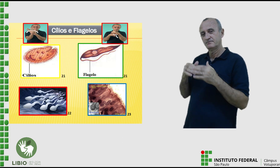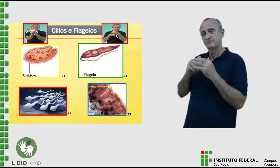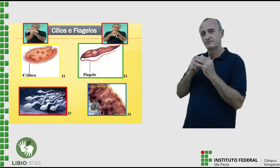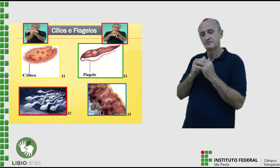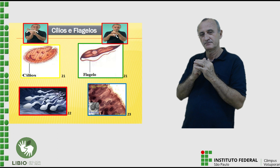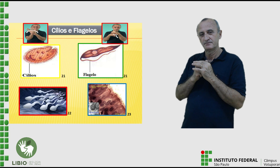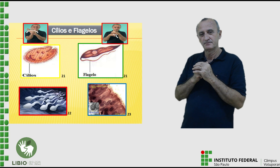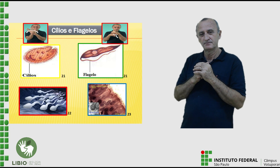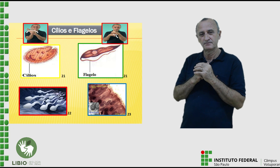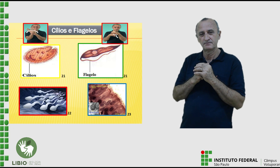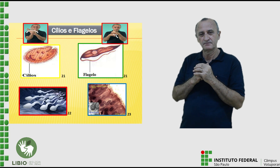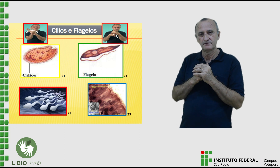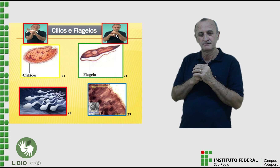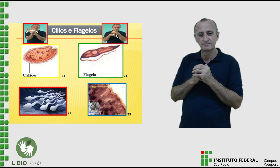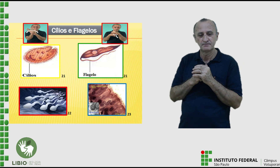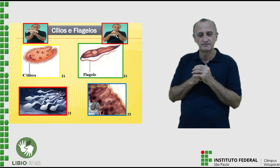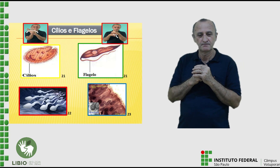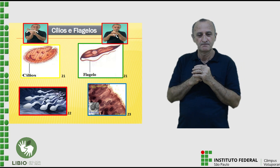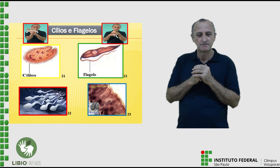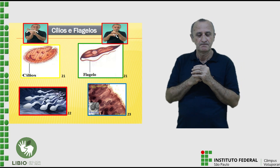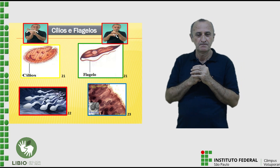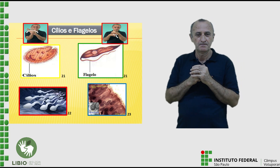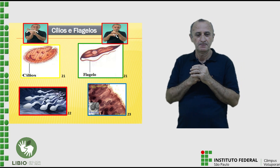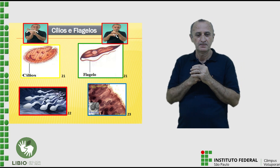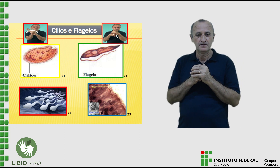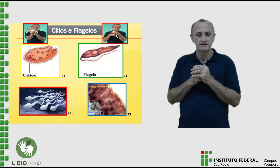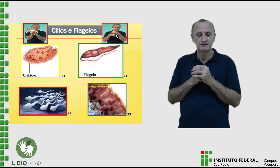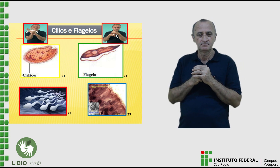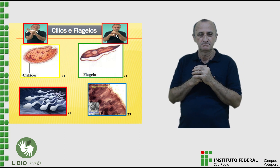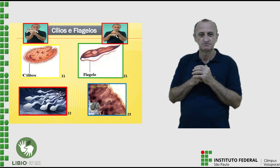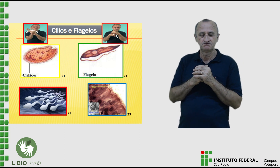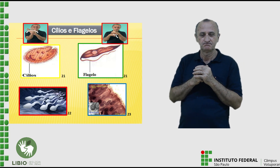Observe. Para o vídeo com calma, veja.